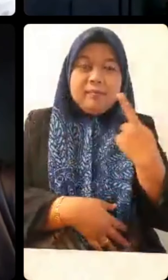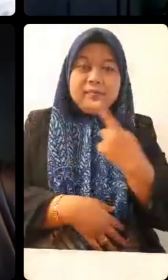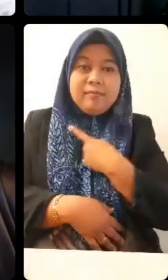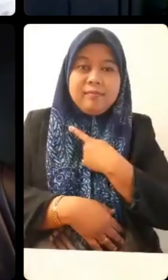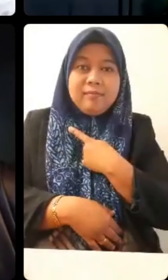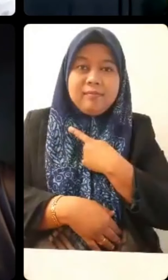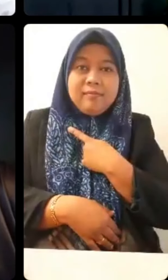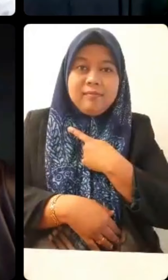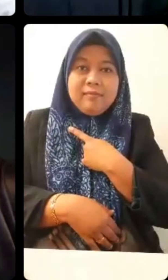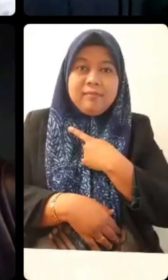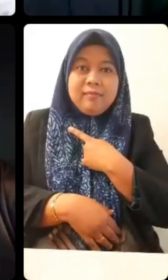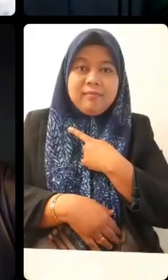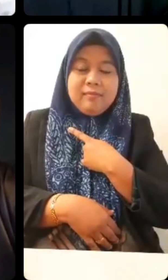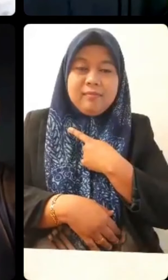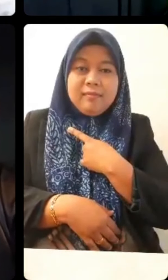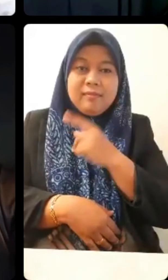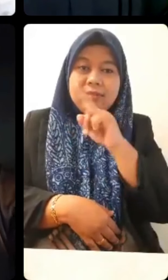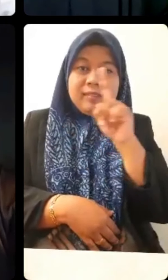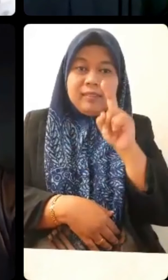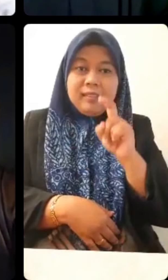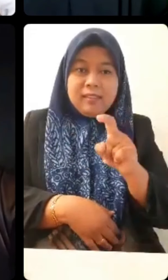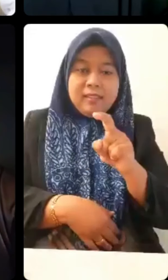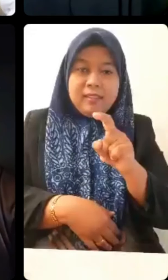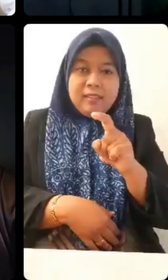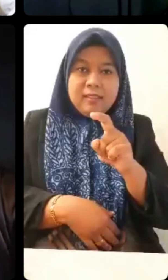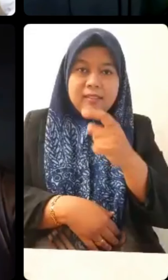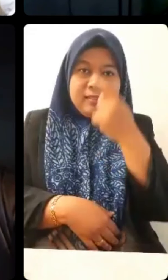Soalan yang saya akan ajukan ini adalah kepada Cik Anis.